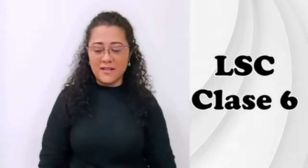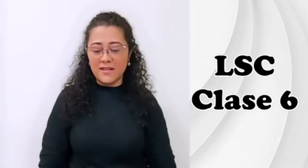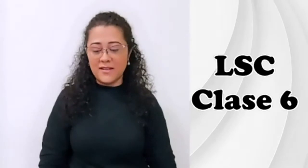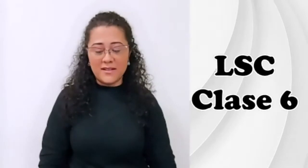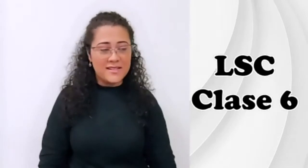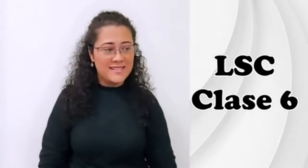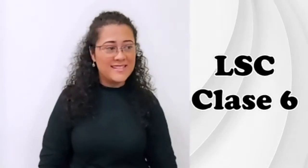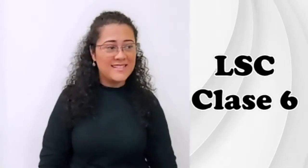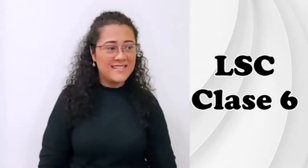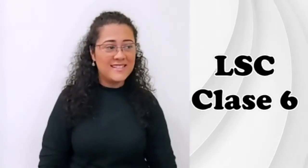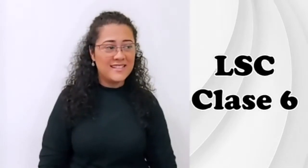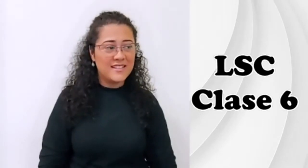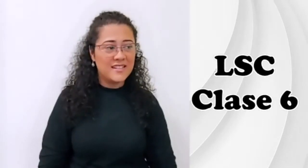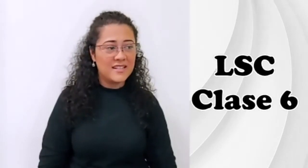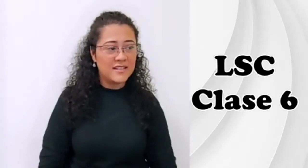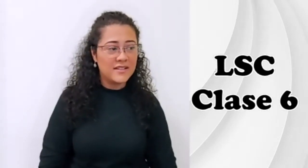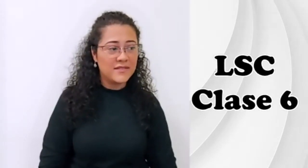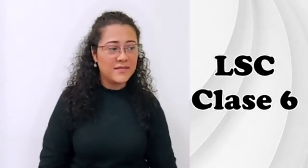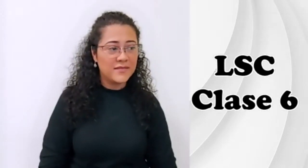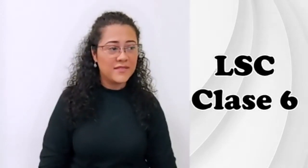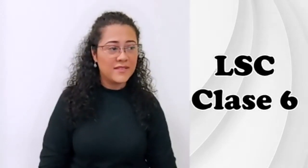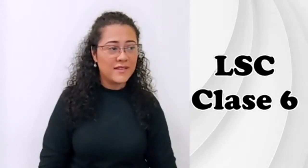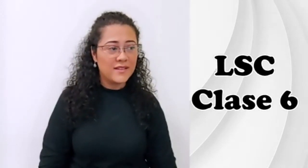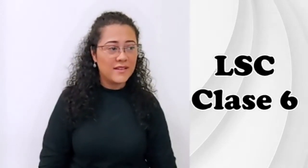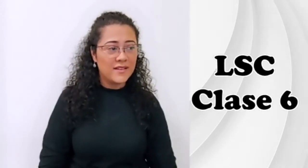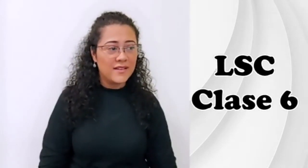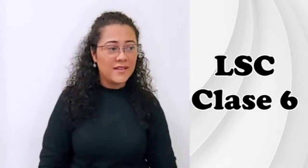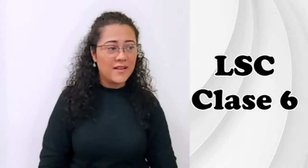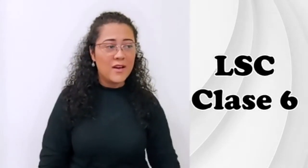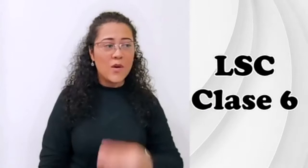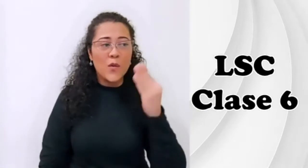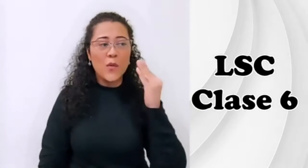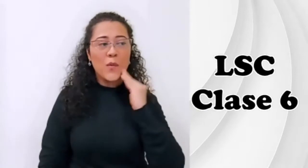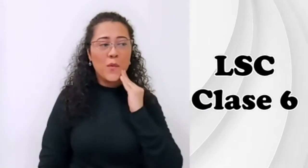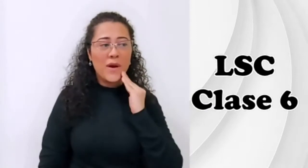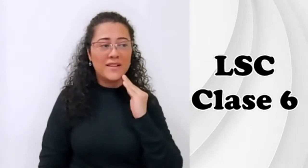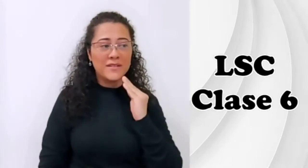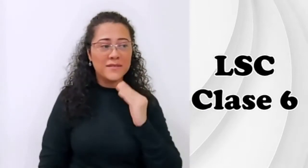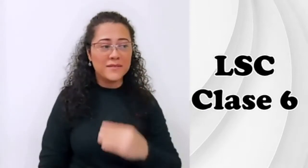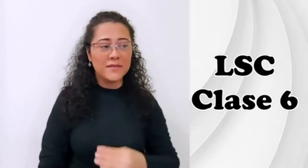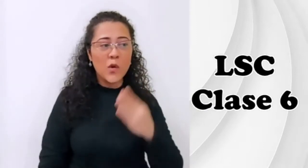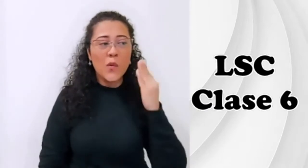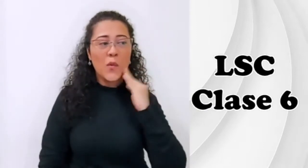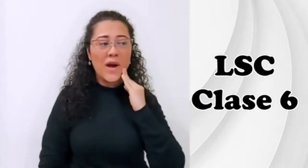Hermanita, ¿cómo se diría cuándo? O estoy. ¿Cuándo?